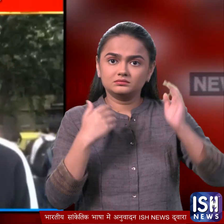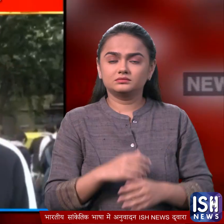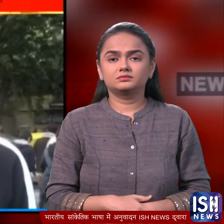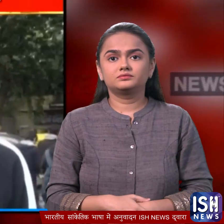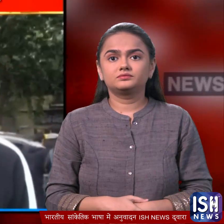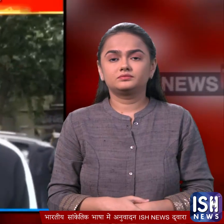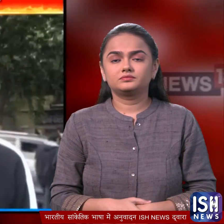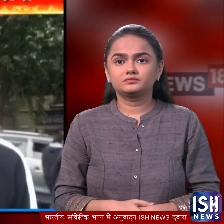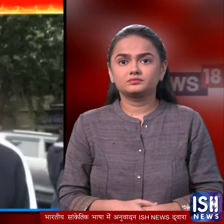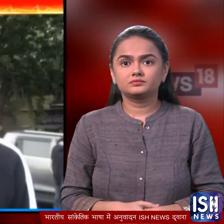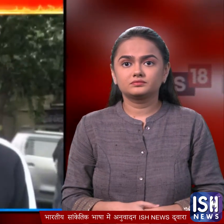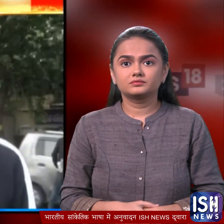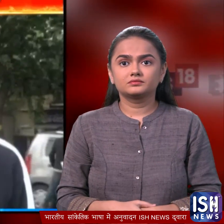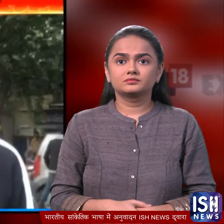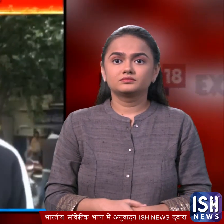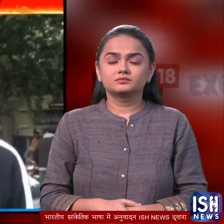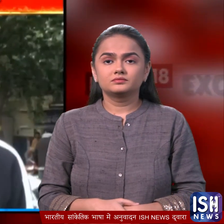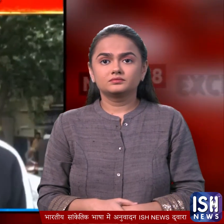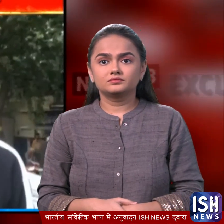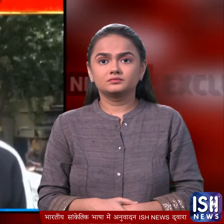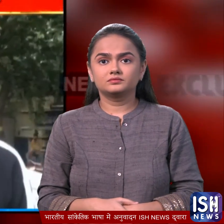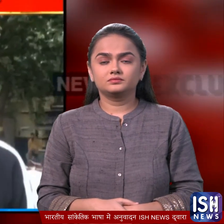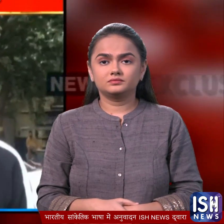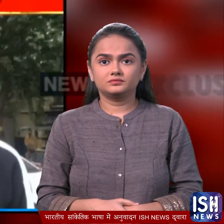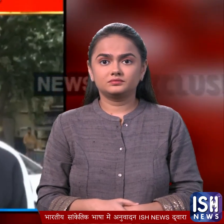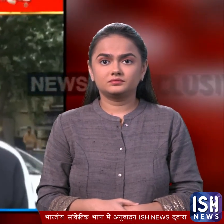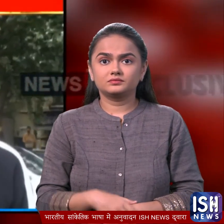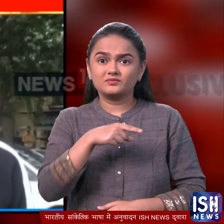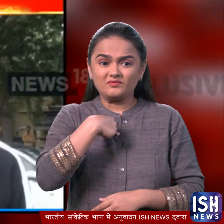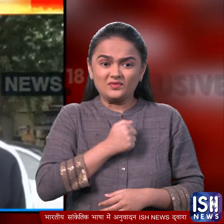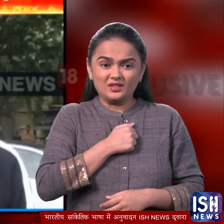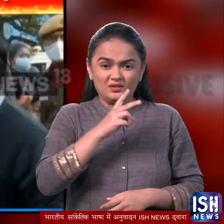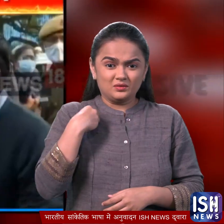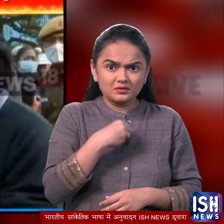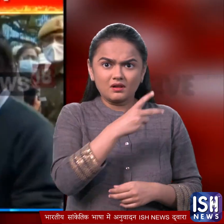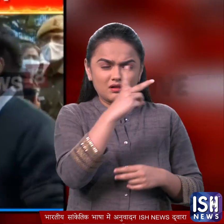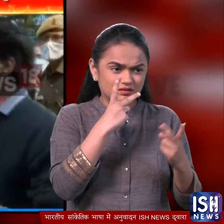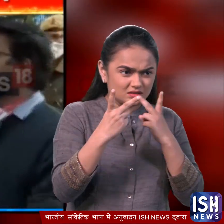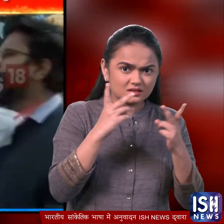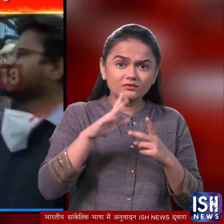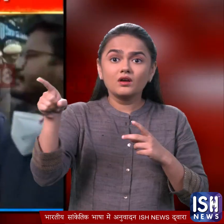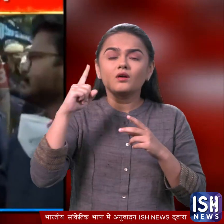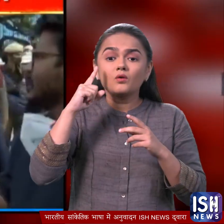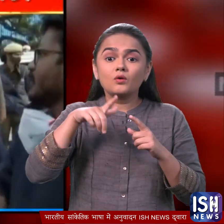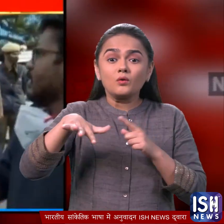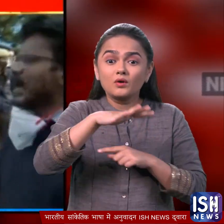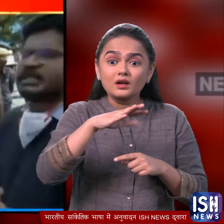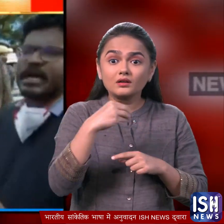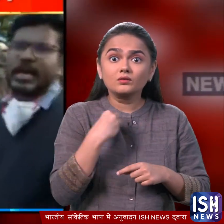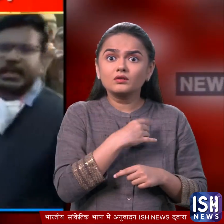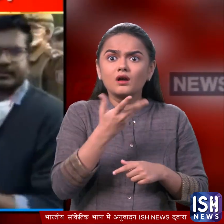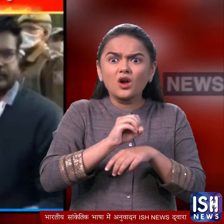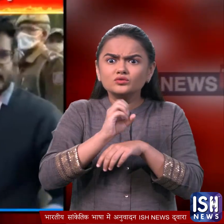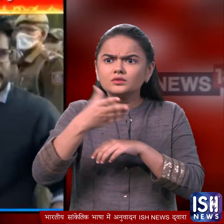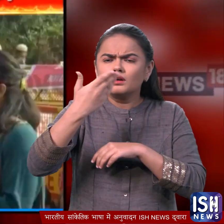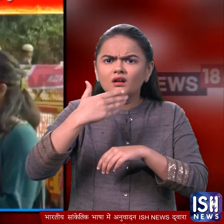से, घूसों से, और डिटेन करके यहाँ पे हमारे फोड़ा के और सारे डॉक्टरों को भी लेके गए हैं। रेजिडेंट डॉक्टरों ने दावा किया कि काउंसलिंग